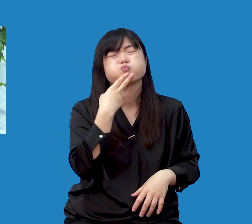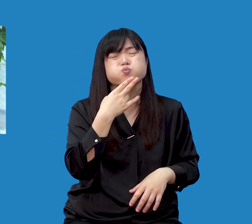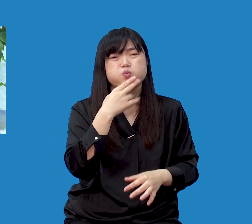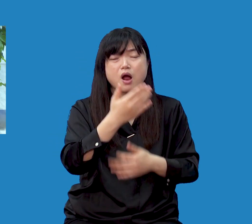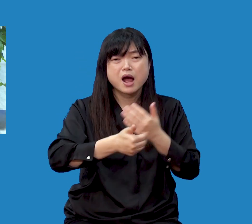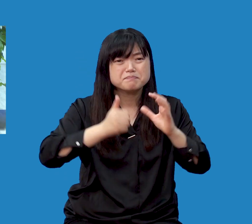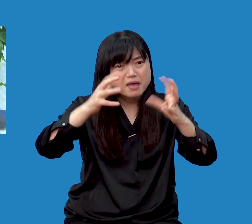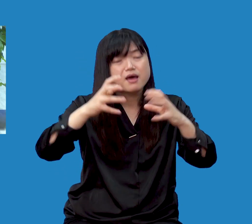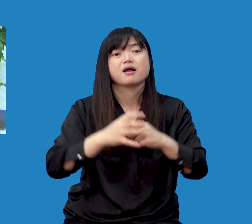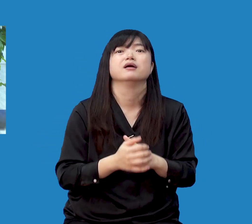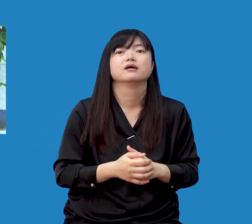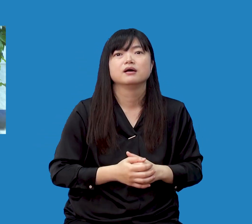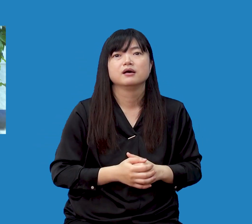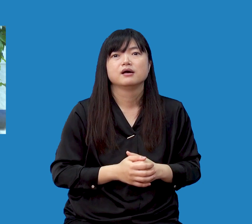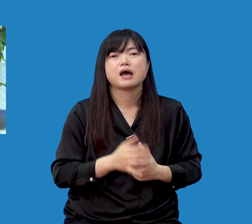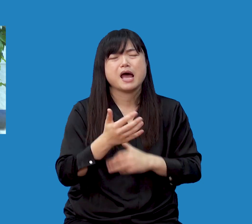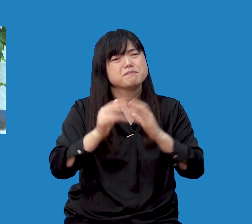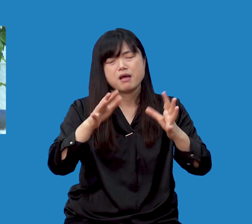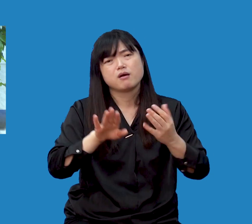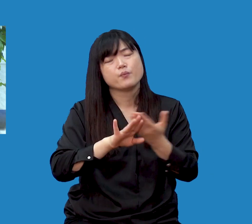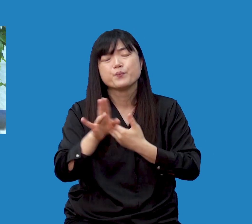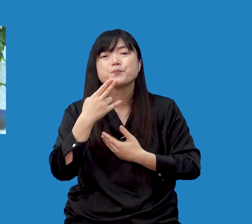하나님 나라예요.